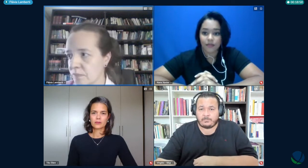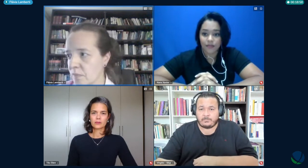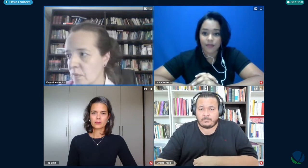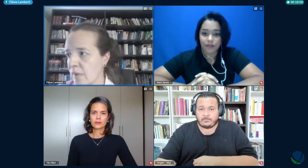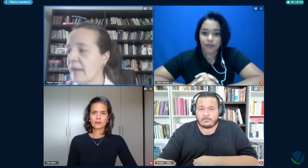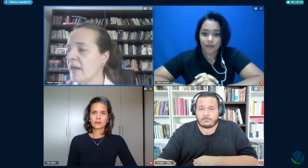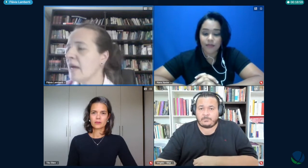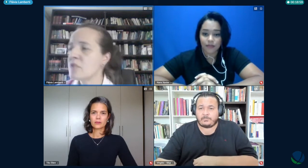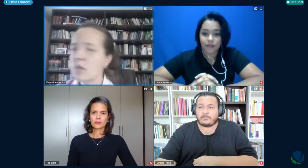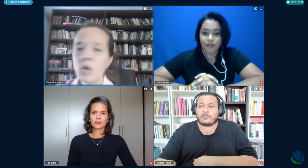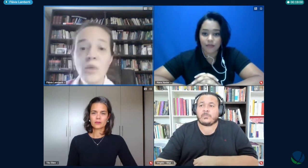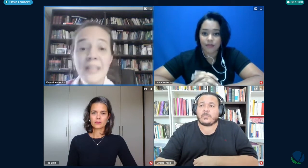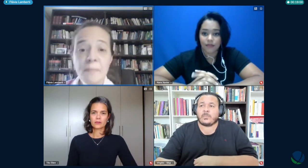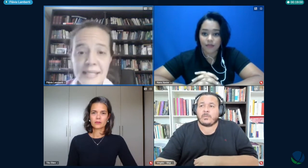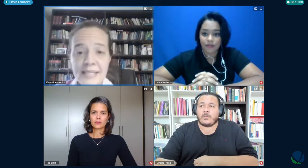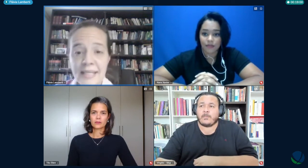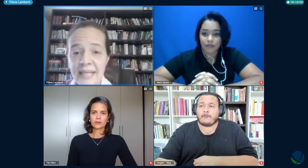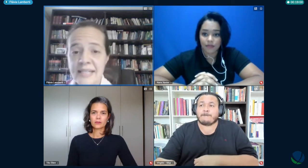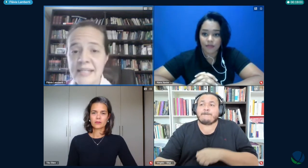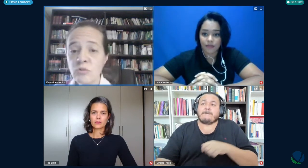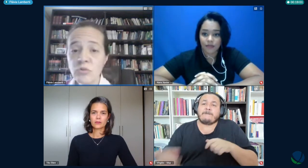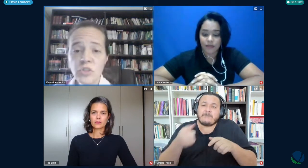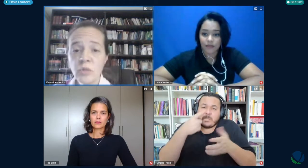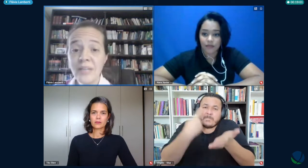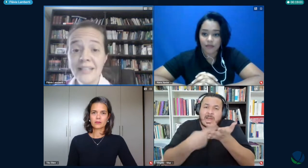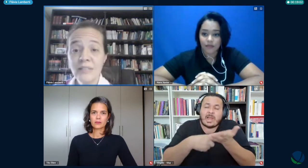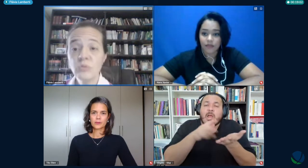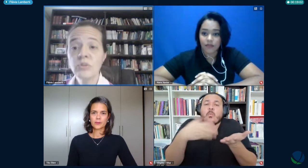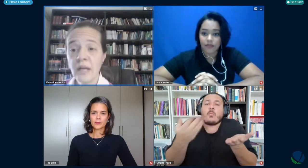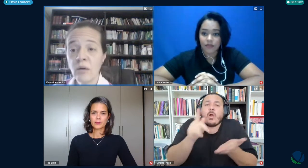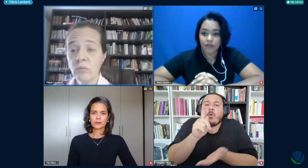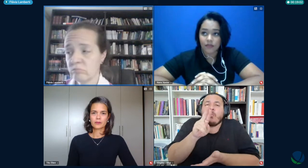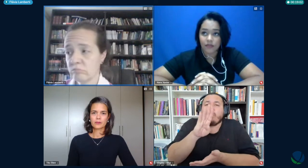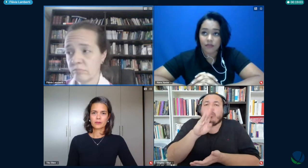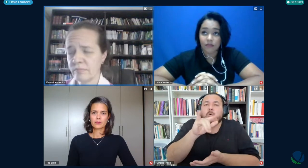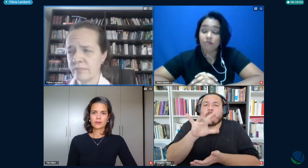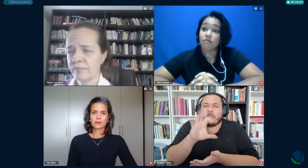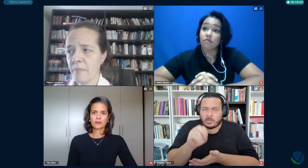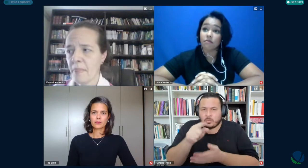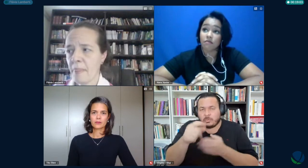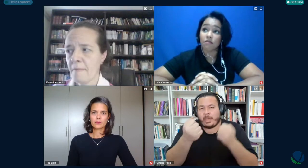objetivo. Né? Você colocou da pesquisa, eu sugiro da tradução.